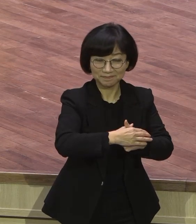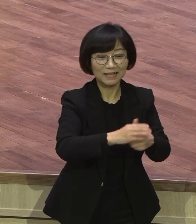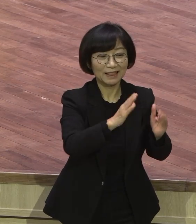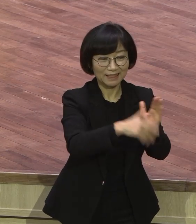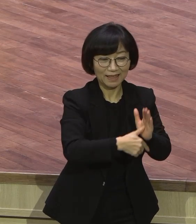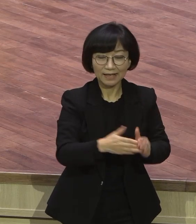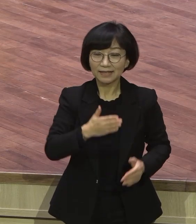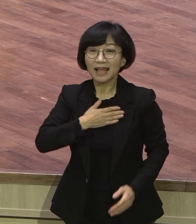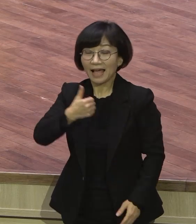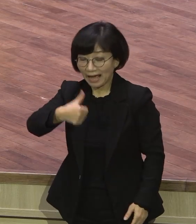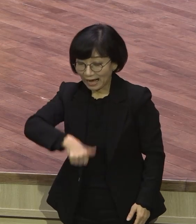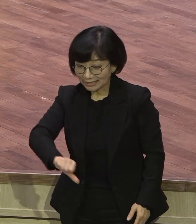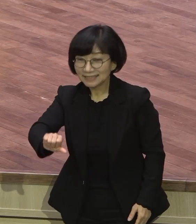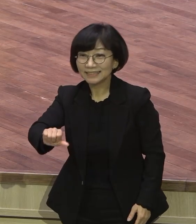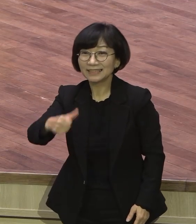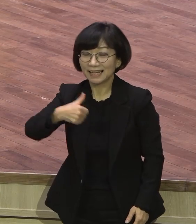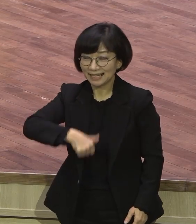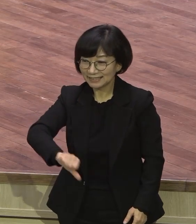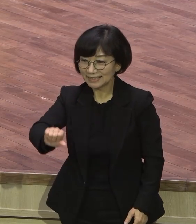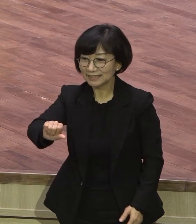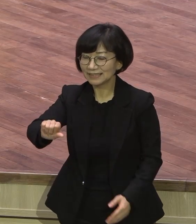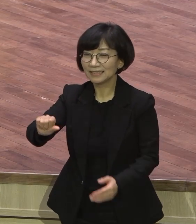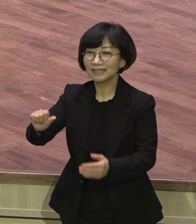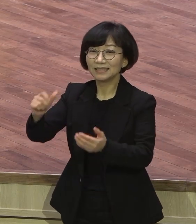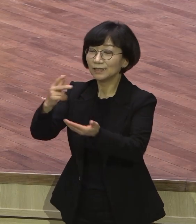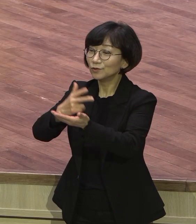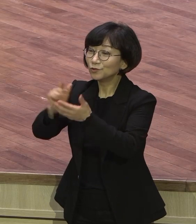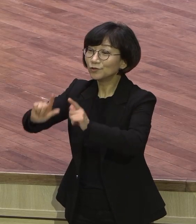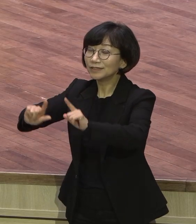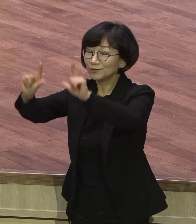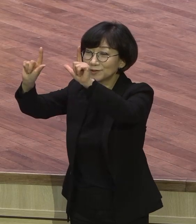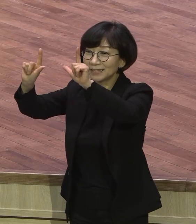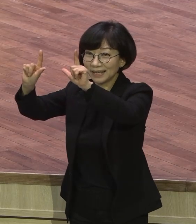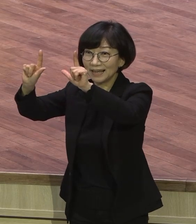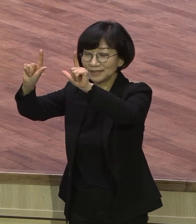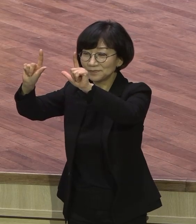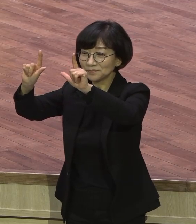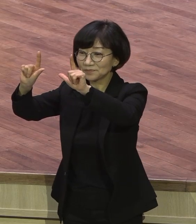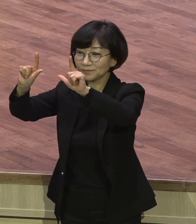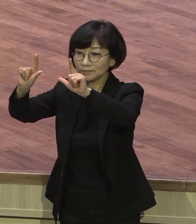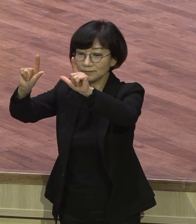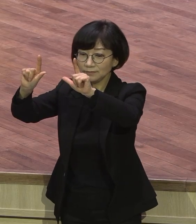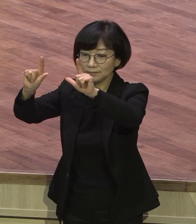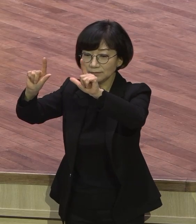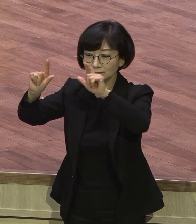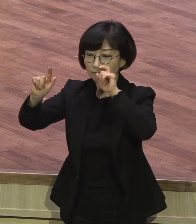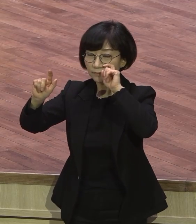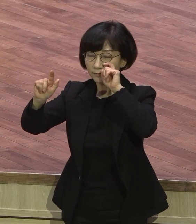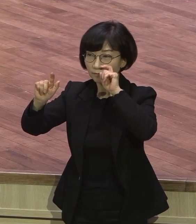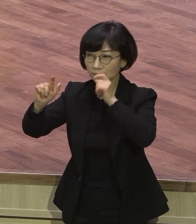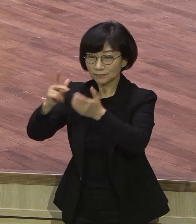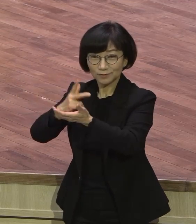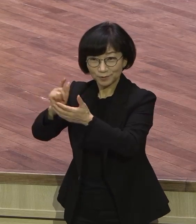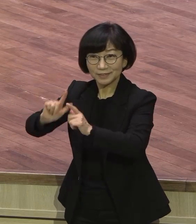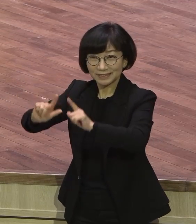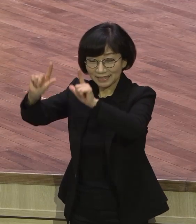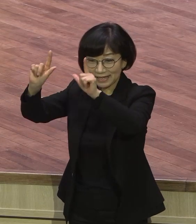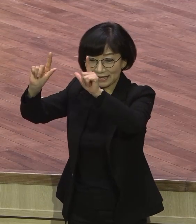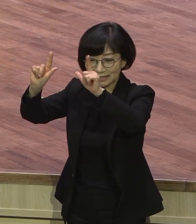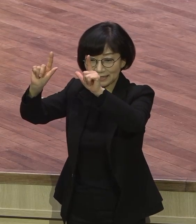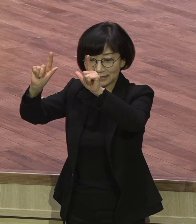지나가는데 주일 아침에 나가 앉았다가 어제 앉았다가 추럭이 길거리에 무슨 물건 파는 사람들이